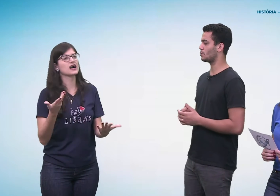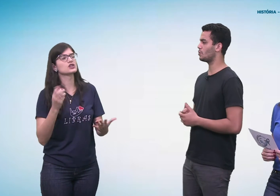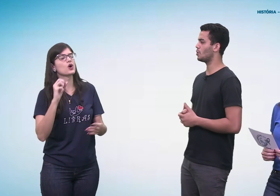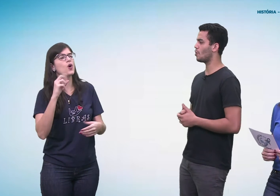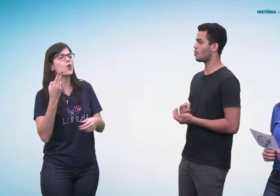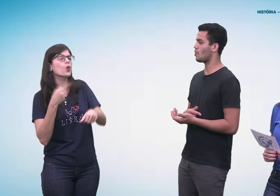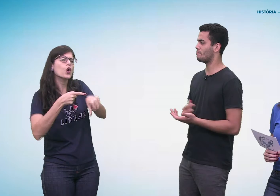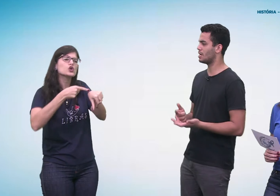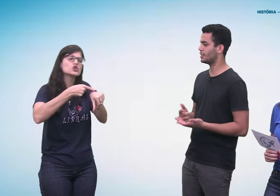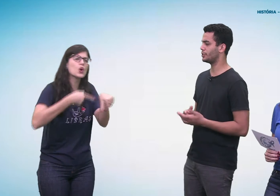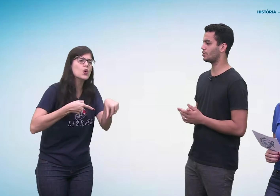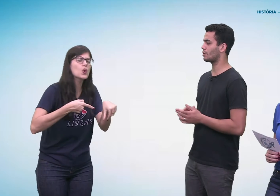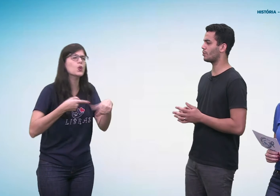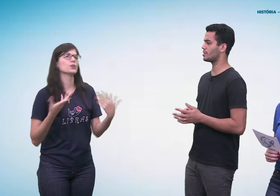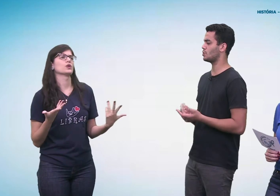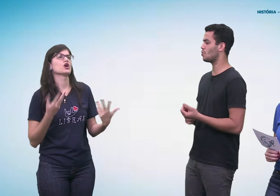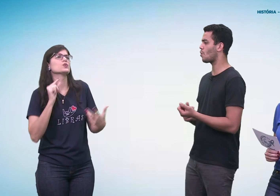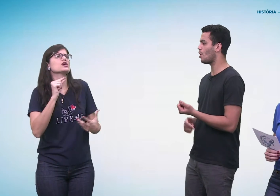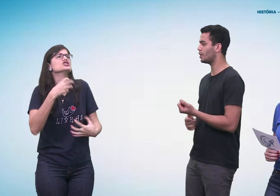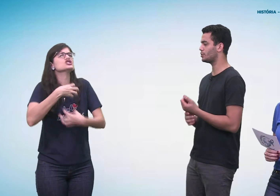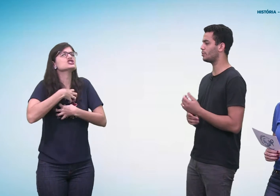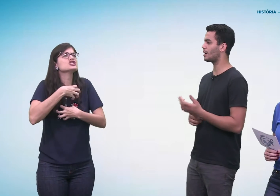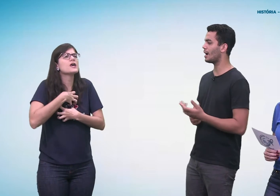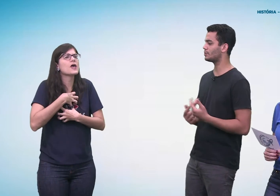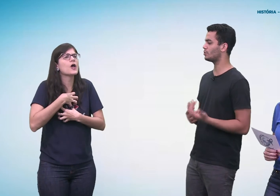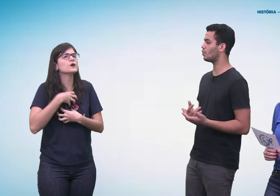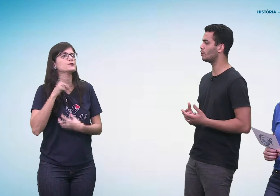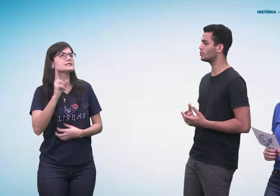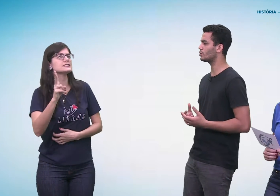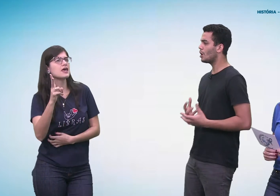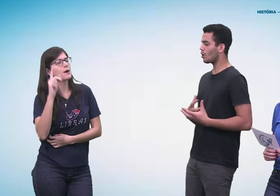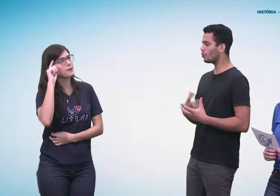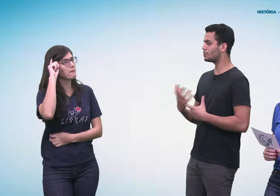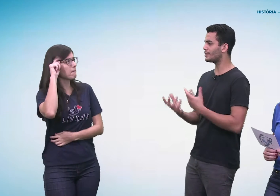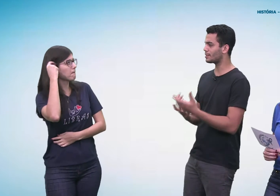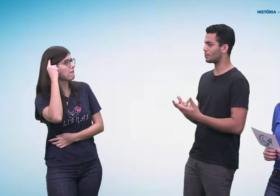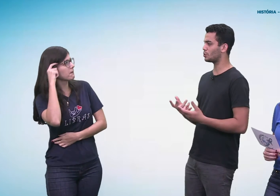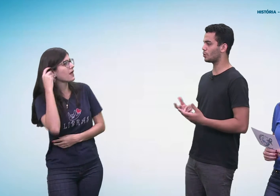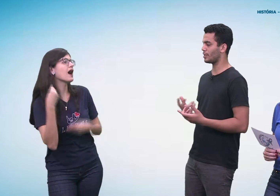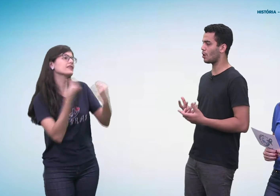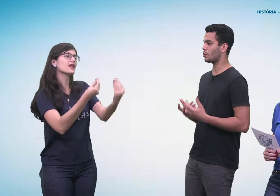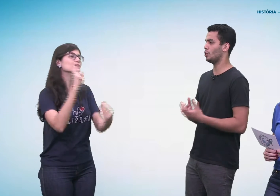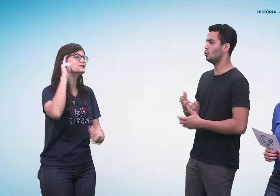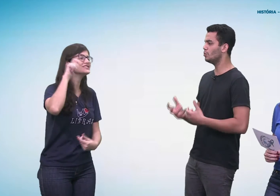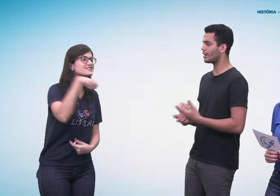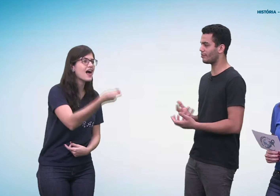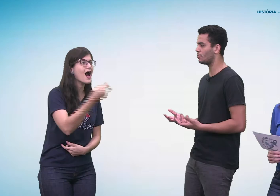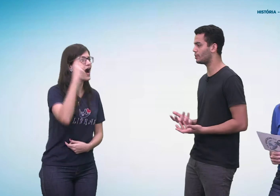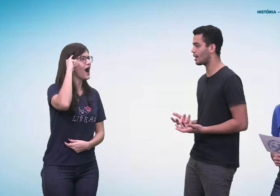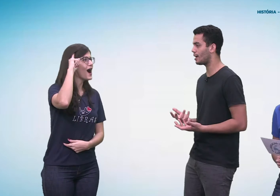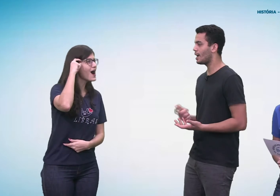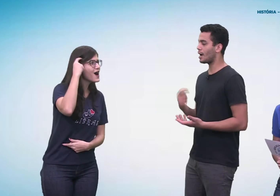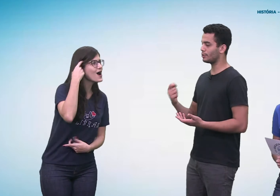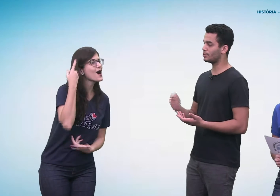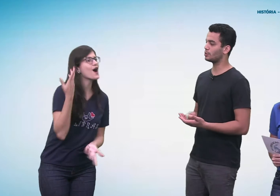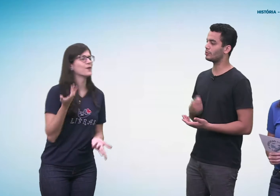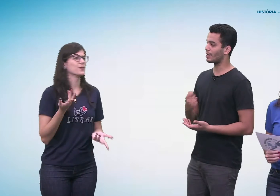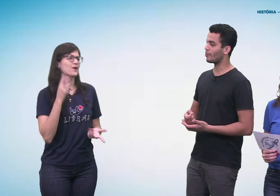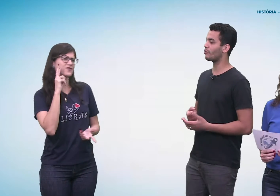no corpo, alguma mancha, alguma coisa assim, um corte no braço, no rosto. Qual é o jeito dessa pessoa que é algo que nunca vai mudar? Aí o surdo vai e